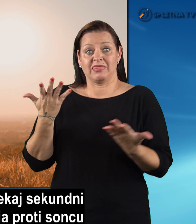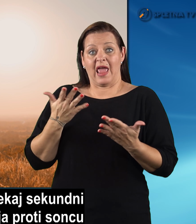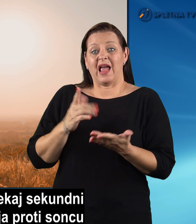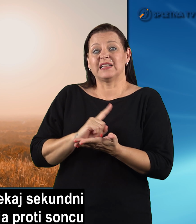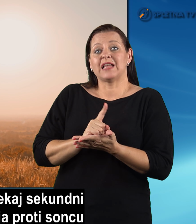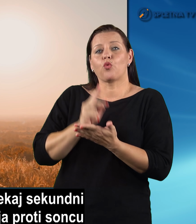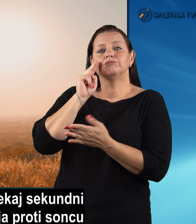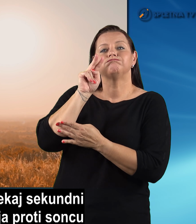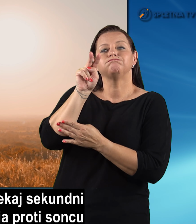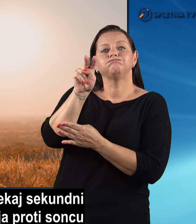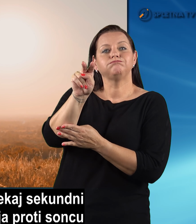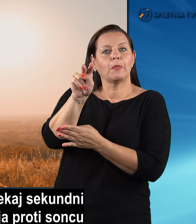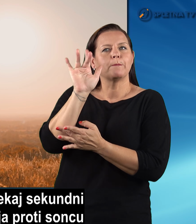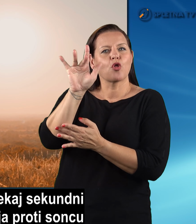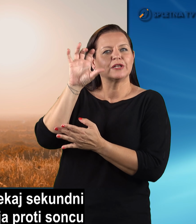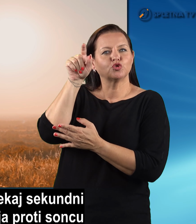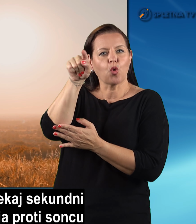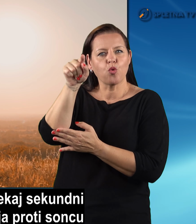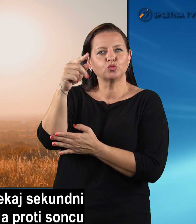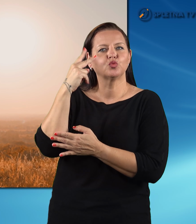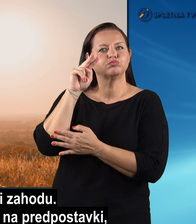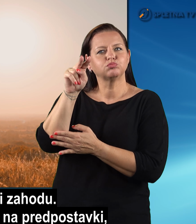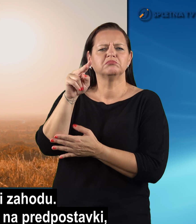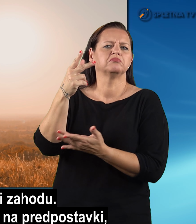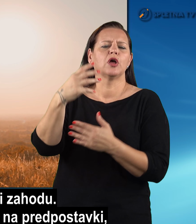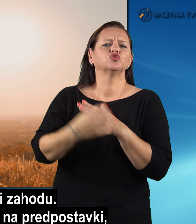proti soncu ob sončnem vzhodu ali zahodu.